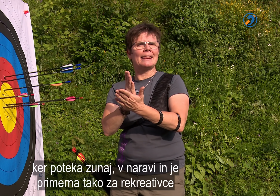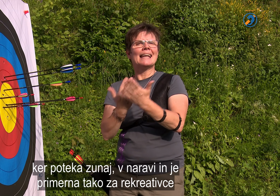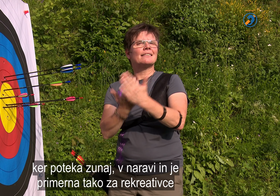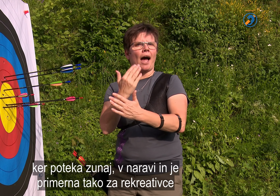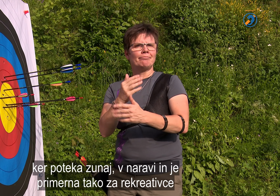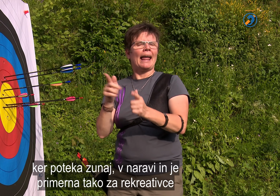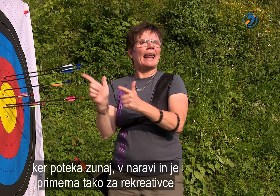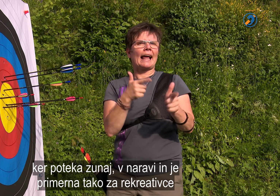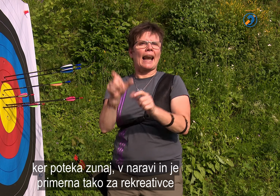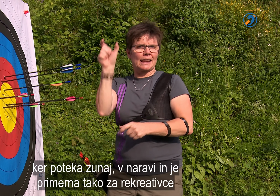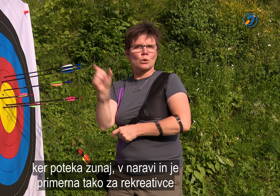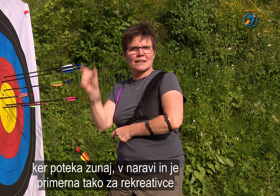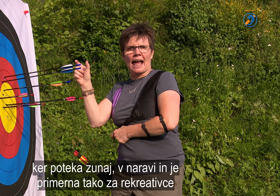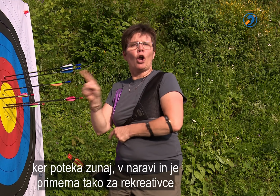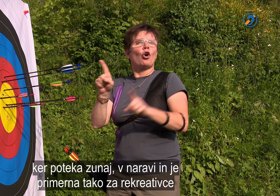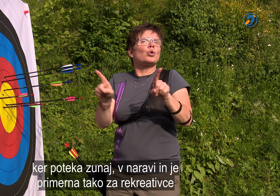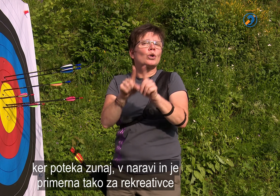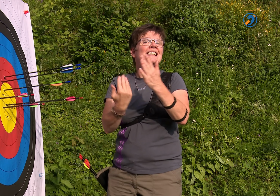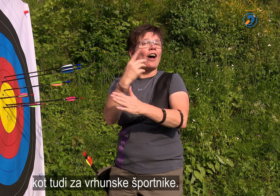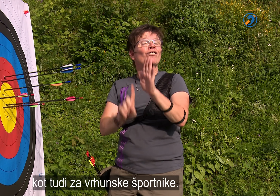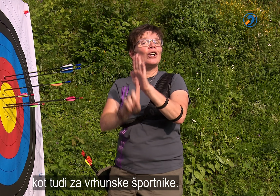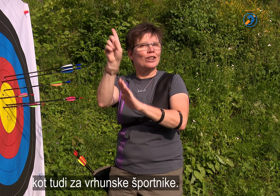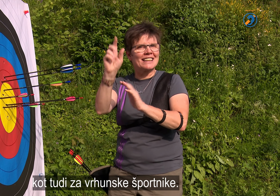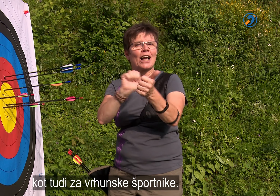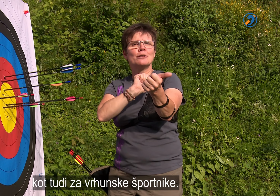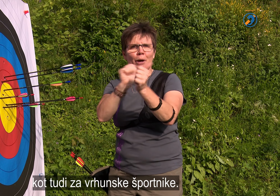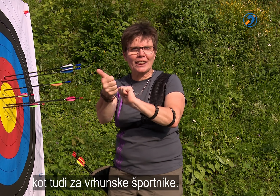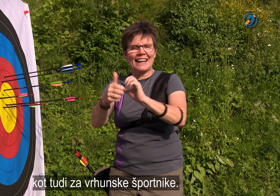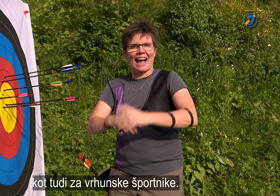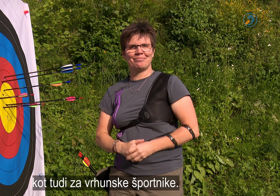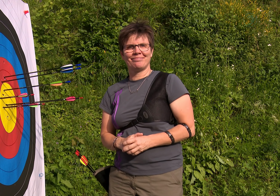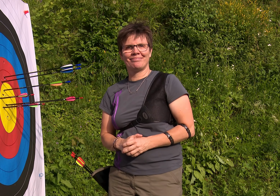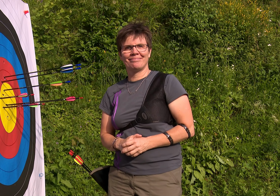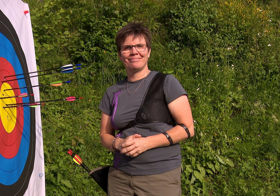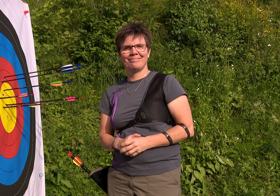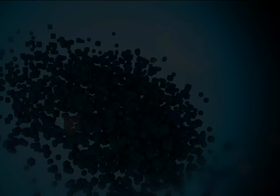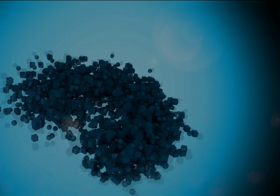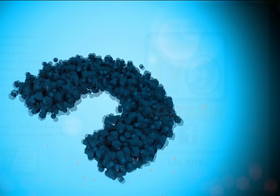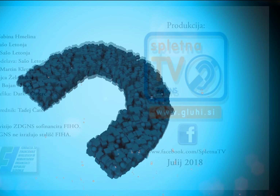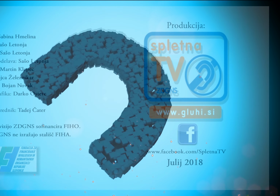Tarta,